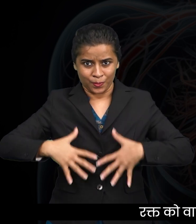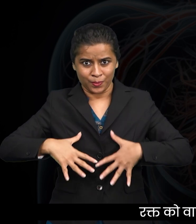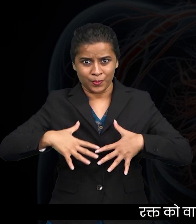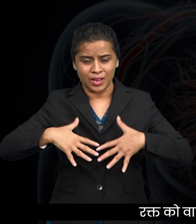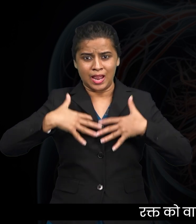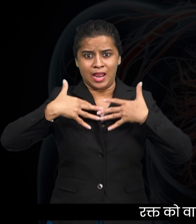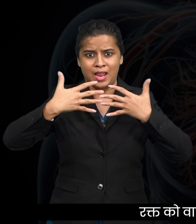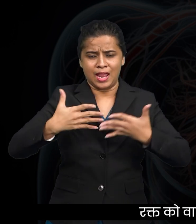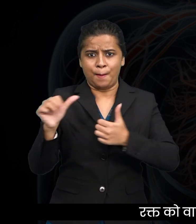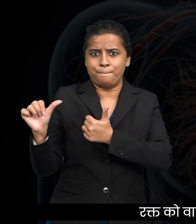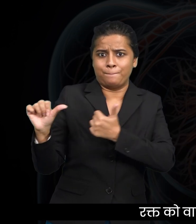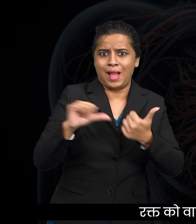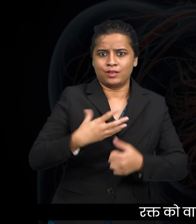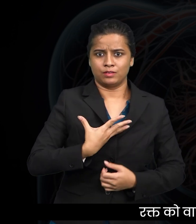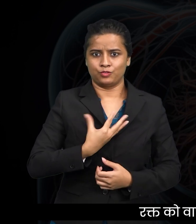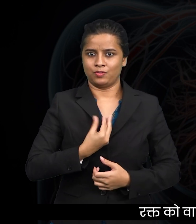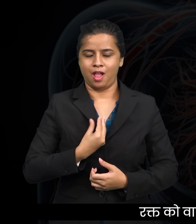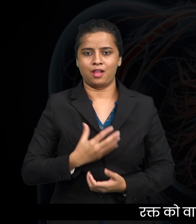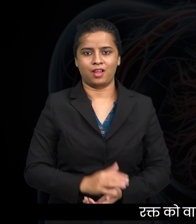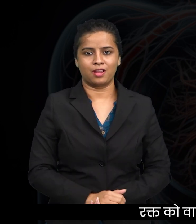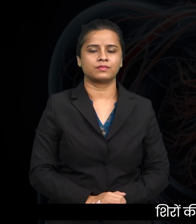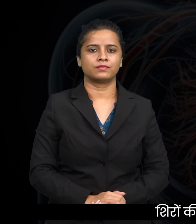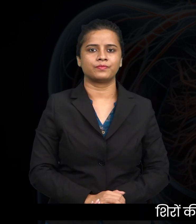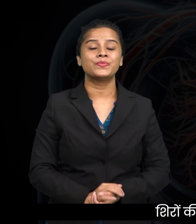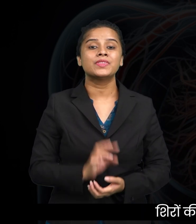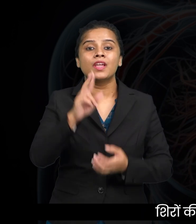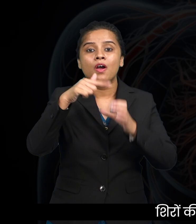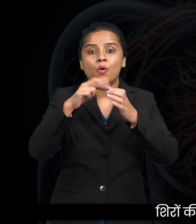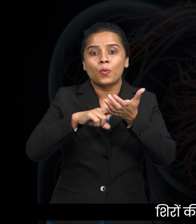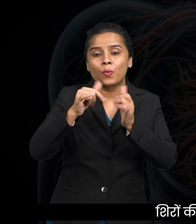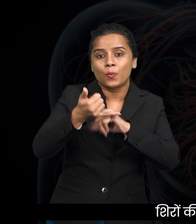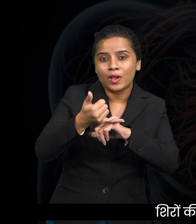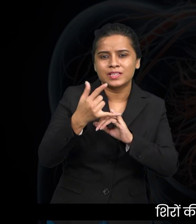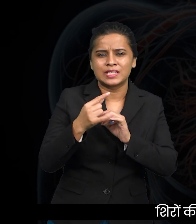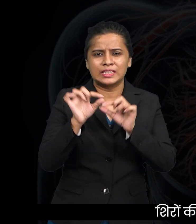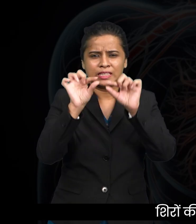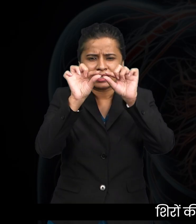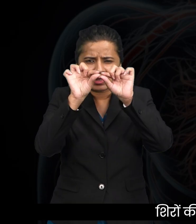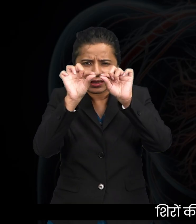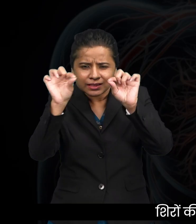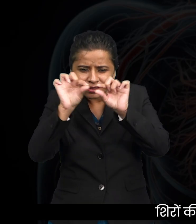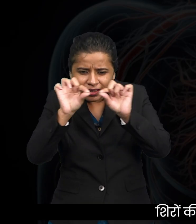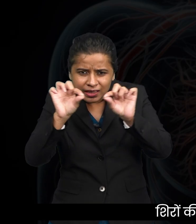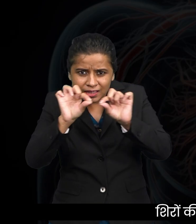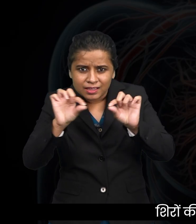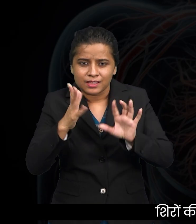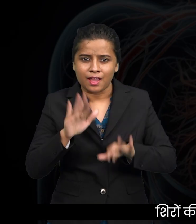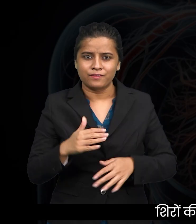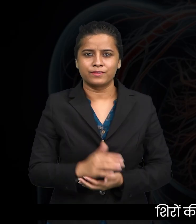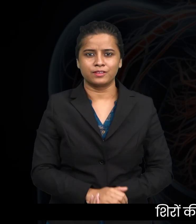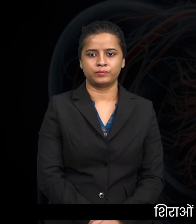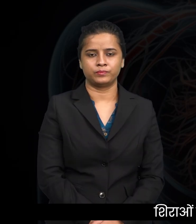हृदय तक ले जाती है। शिरों की दीवारें पतली होती हैं।